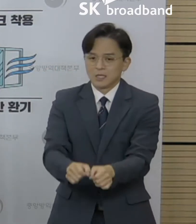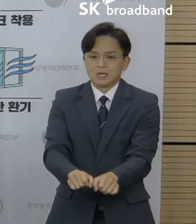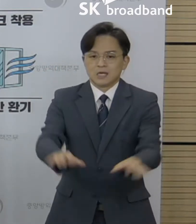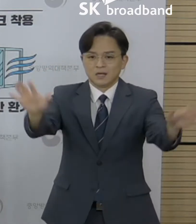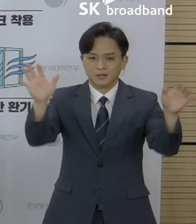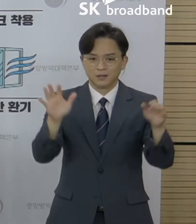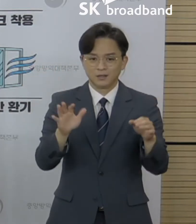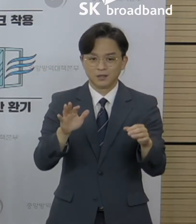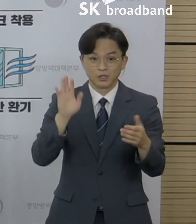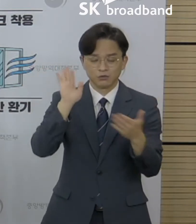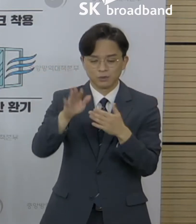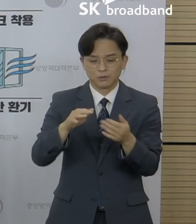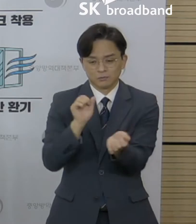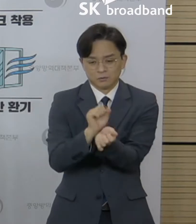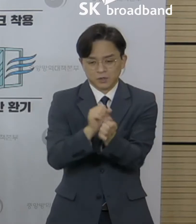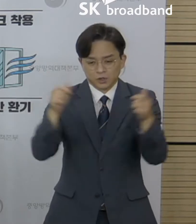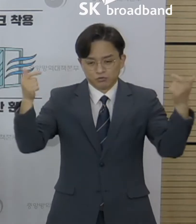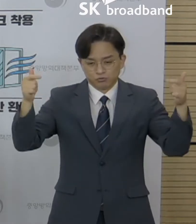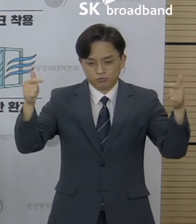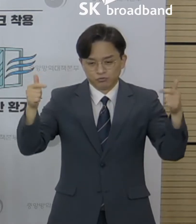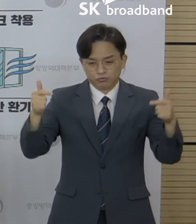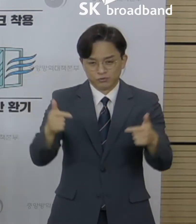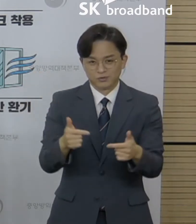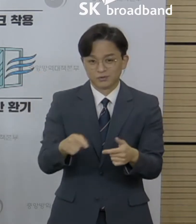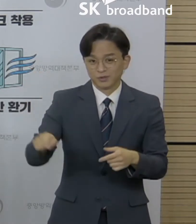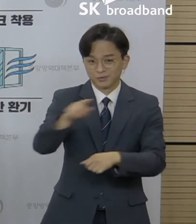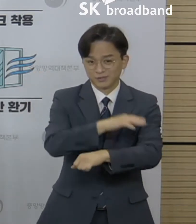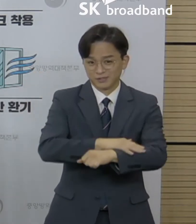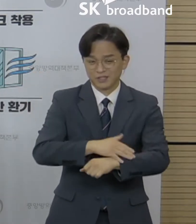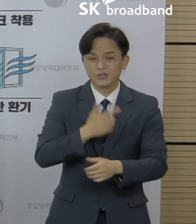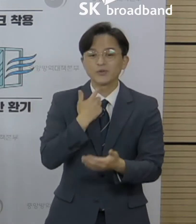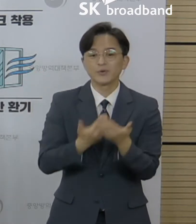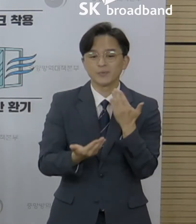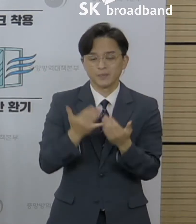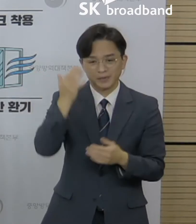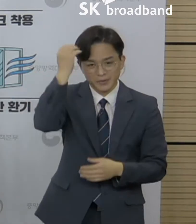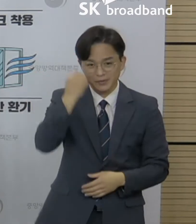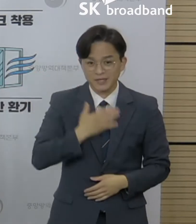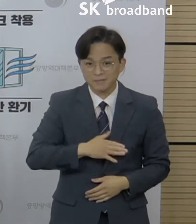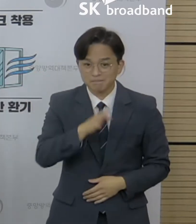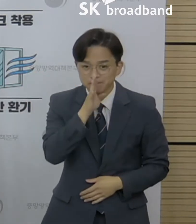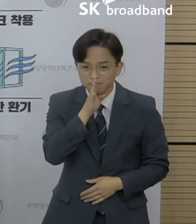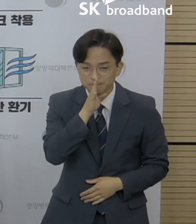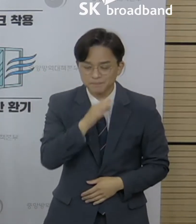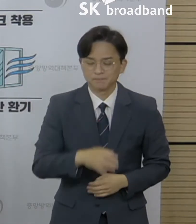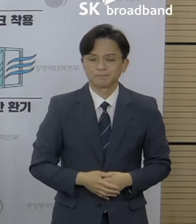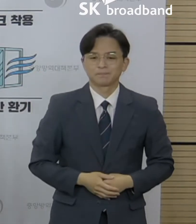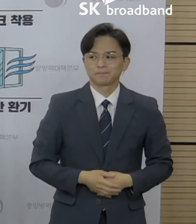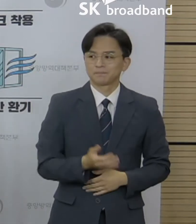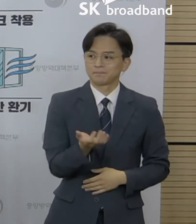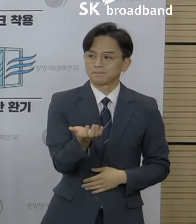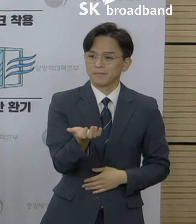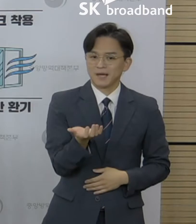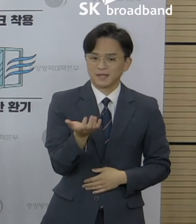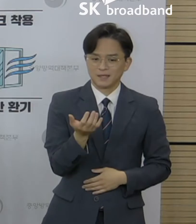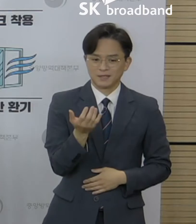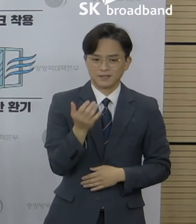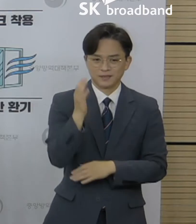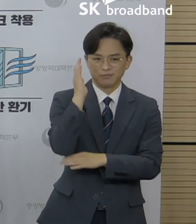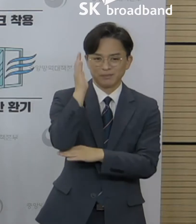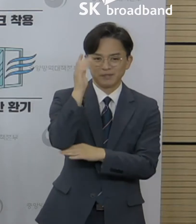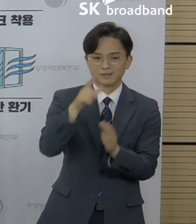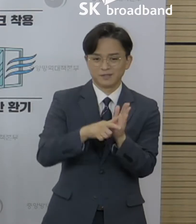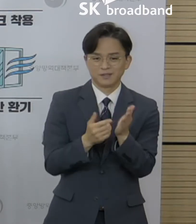데 상당한 시간이 소요되었음을 기억하실 겁니다. 아까 마지막 그 얘기에서도 말씀을 드렸습니다만